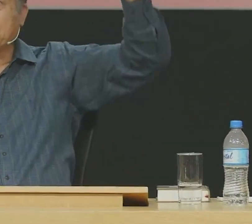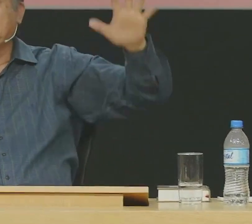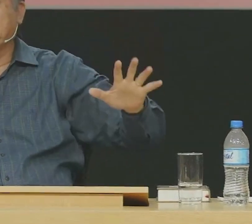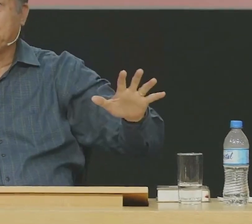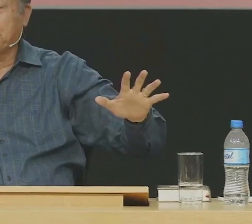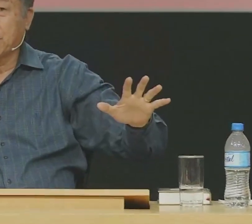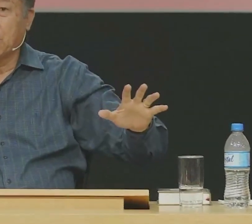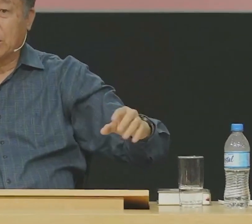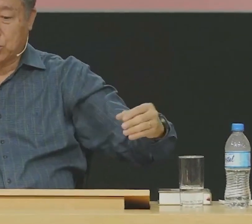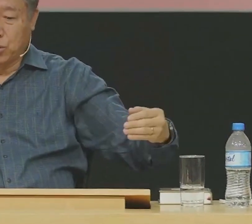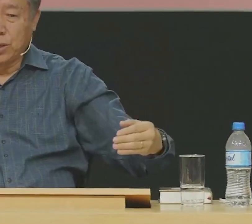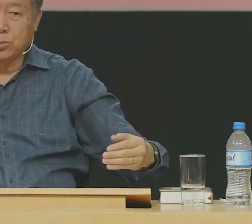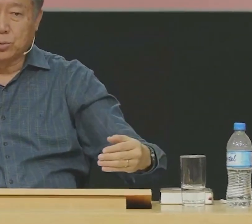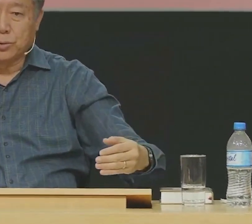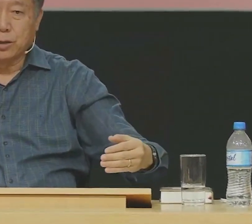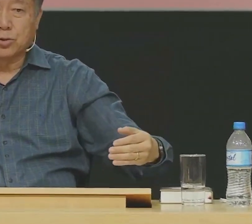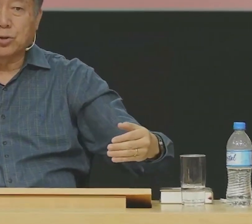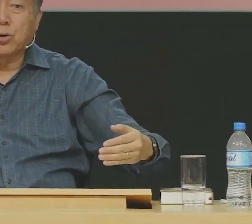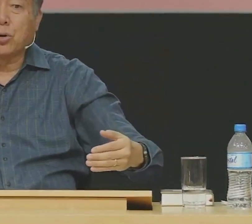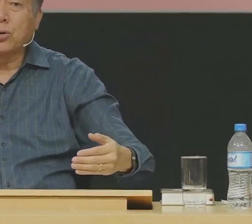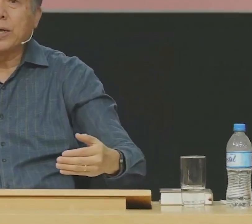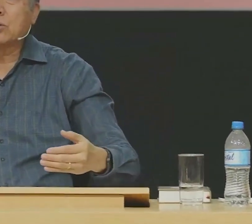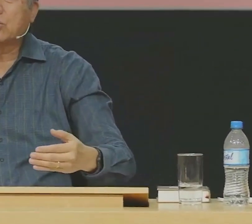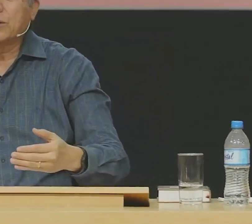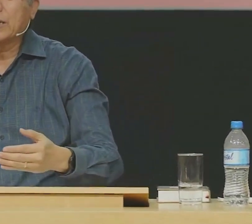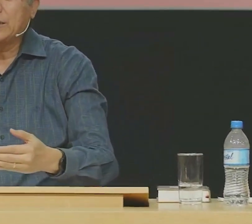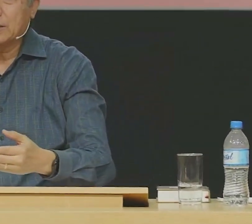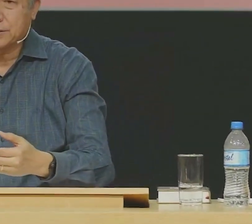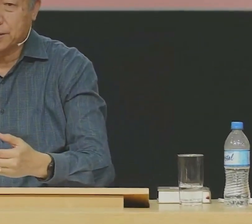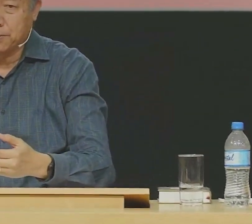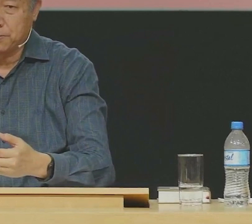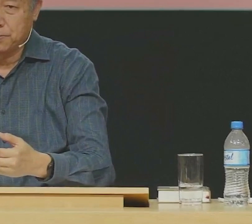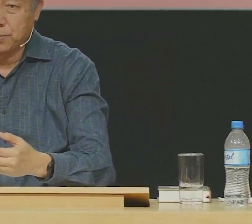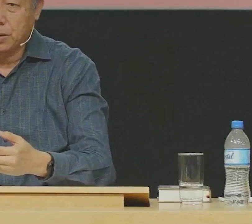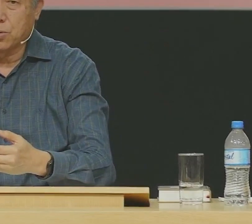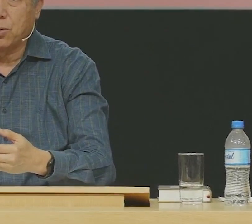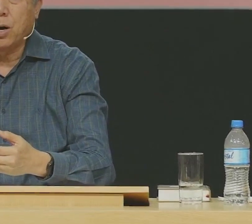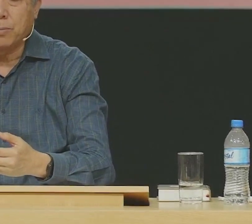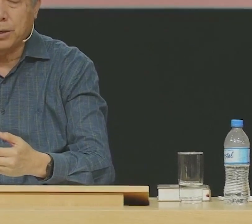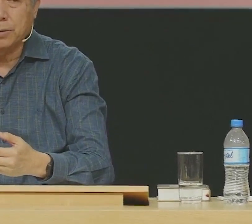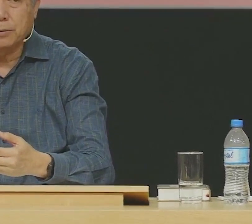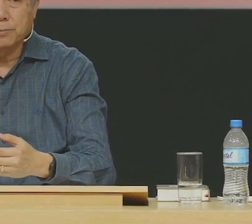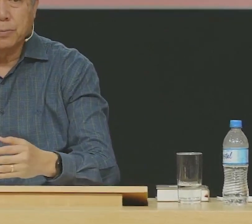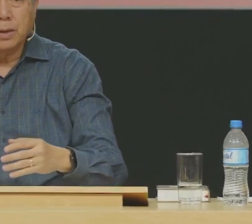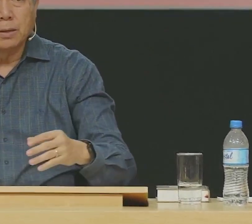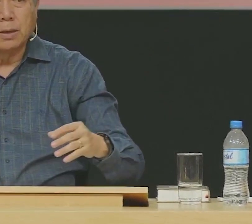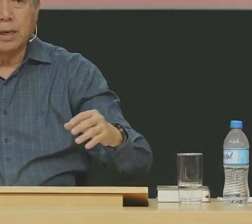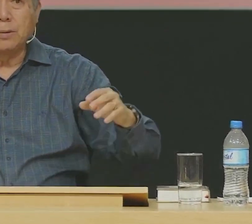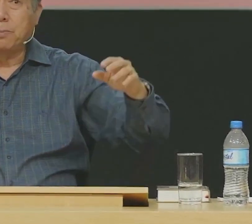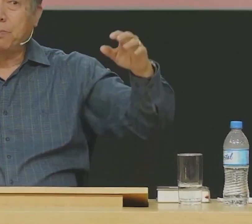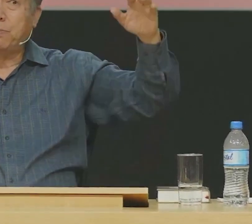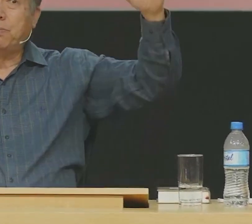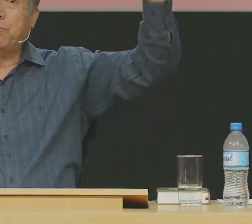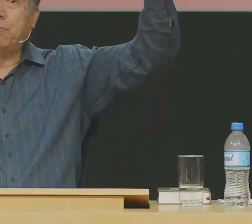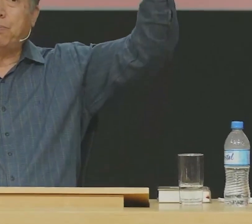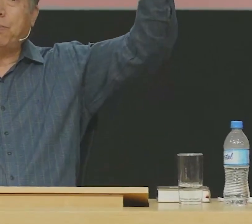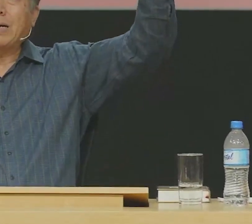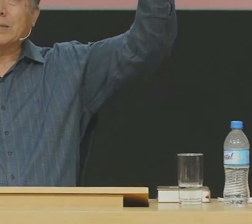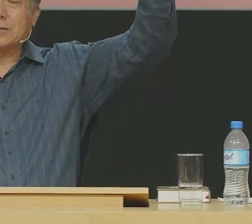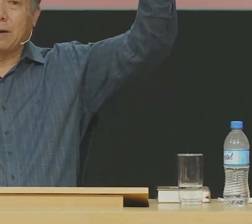está aqui. Mas quando Deus conectou na criação com o homem,